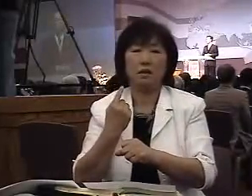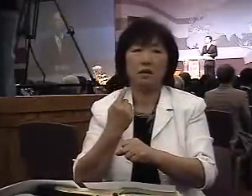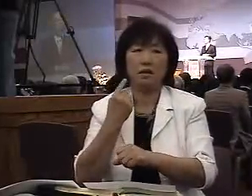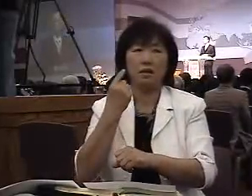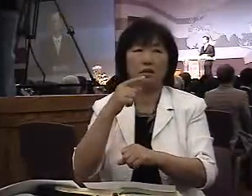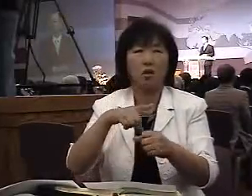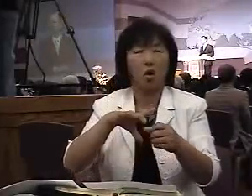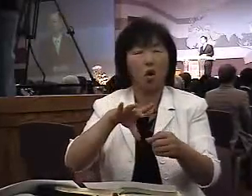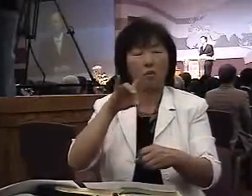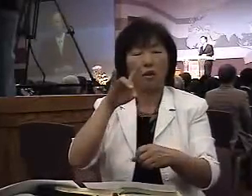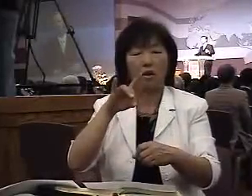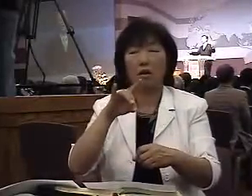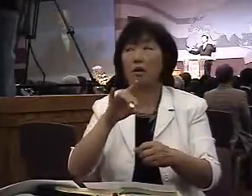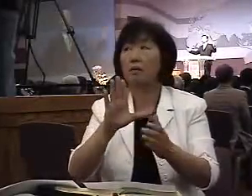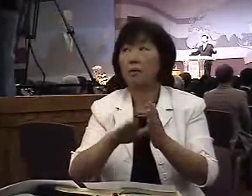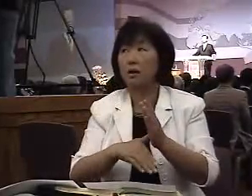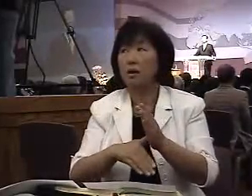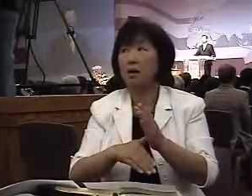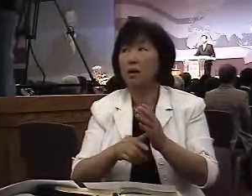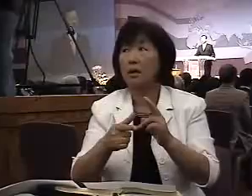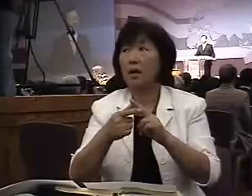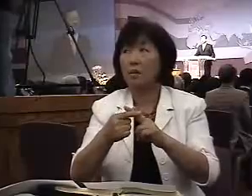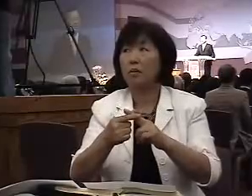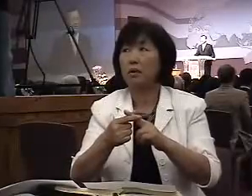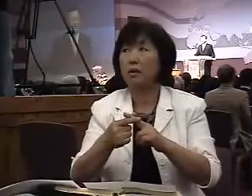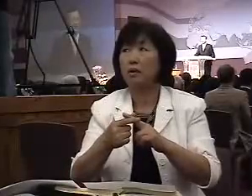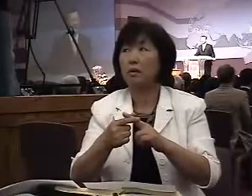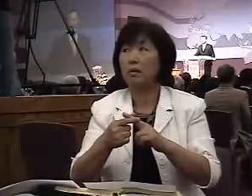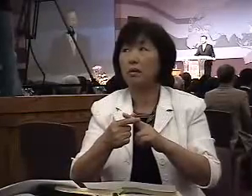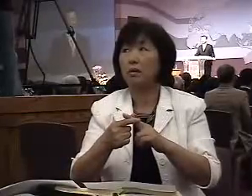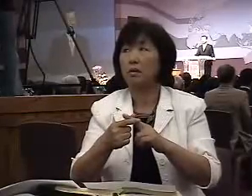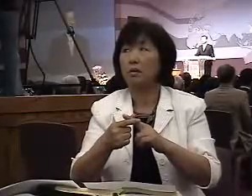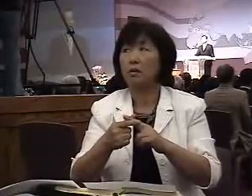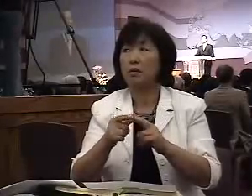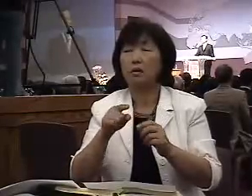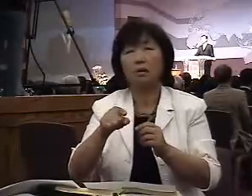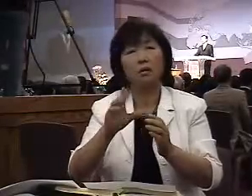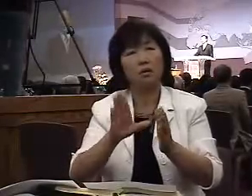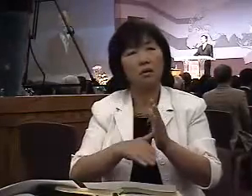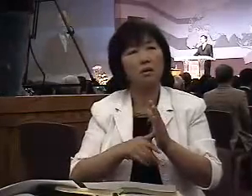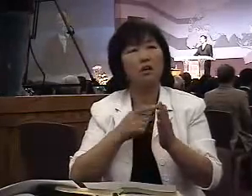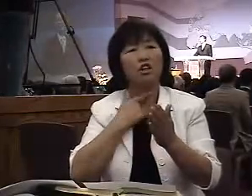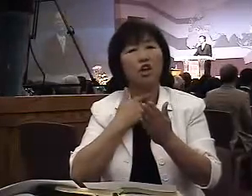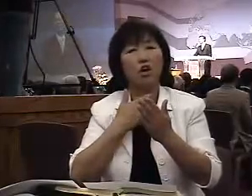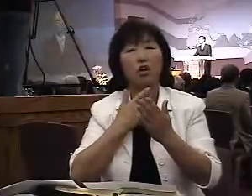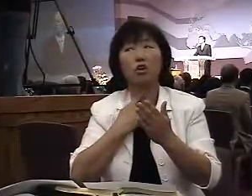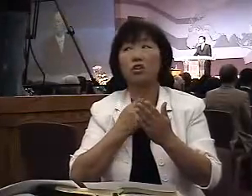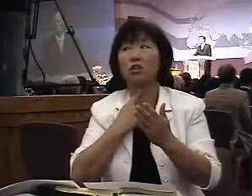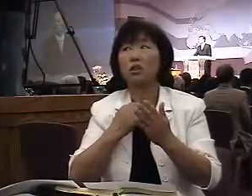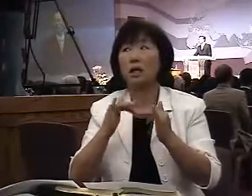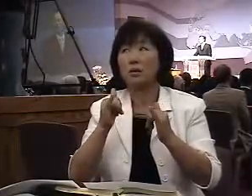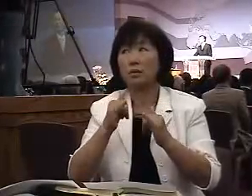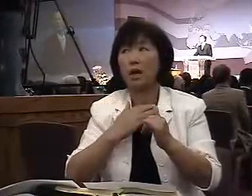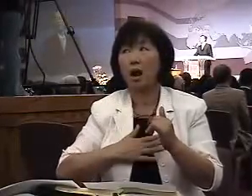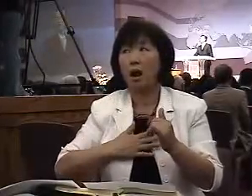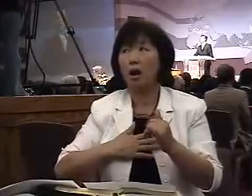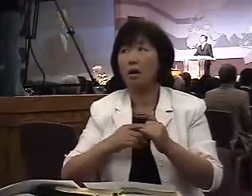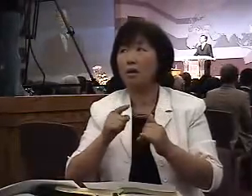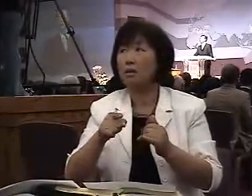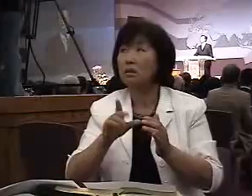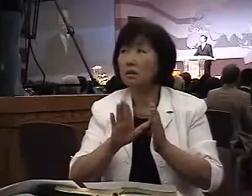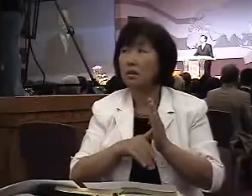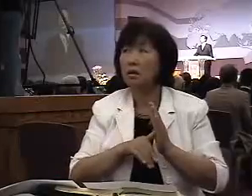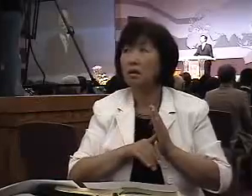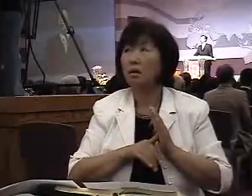초기에 여러분 같이 다 그때를 겪은 분들은 아시겠지만 참